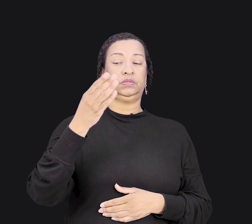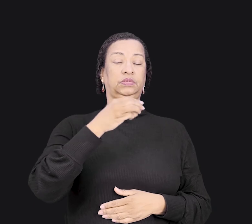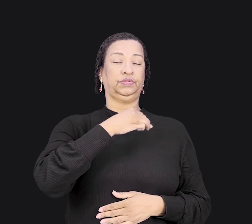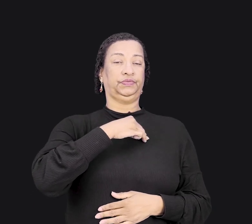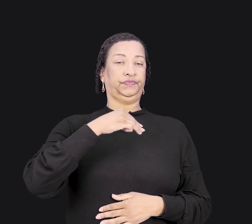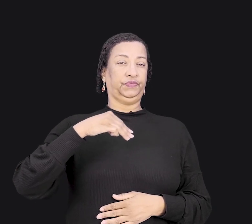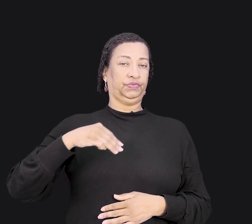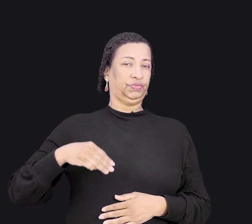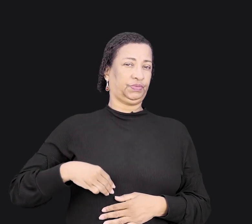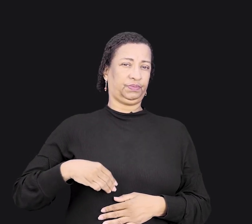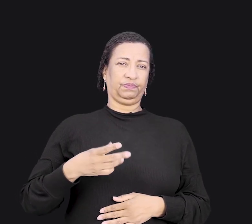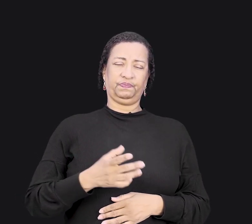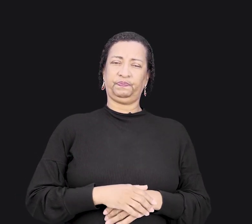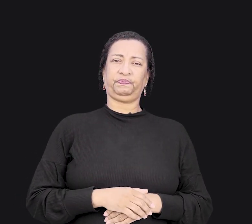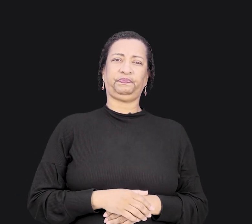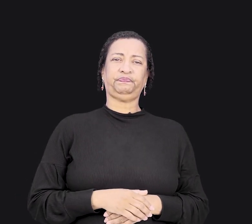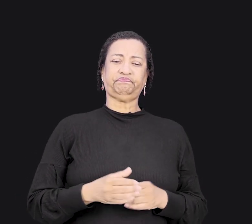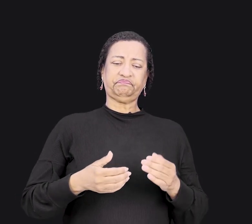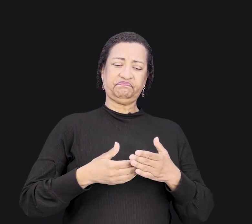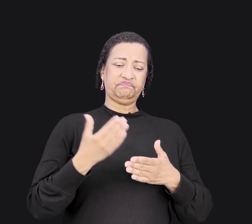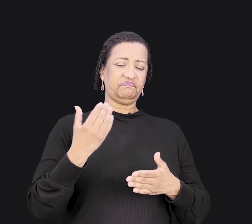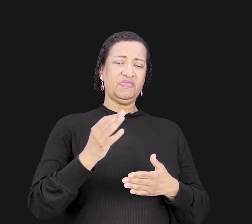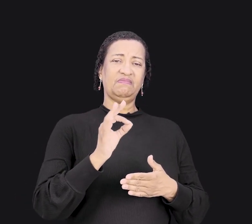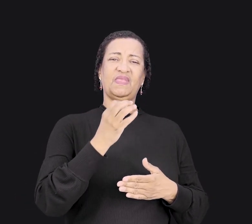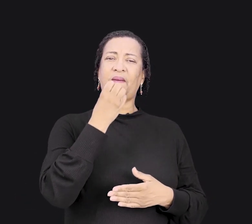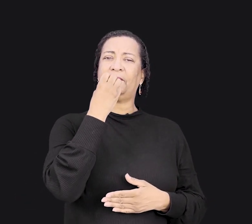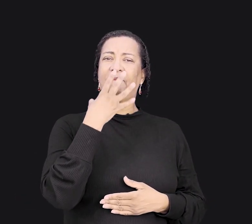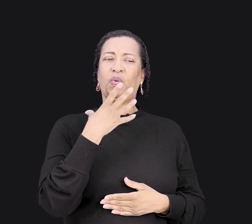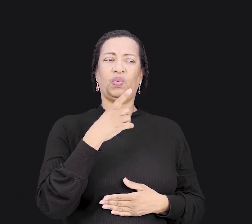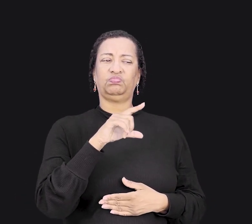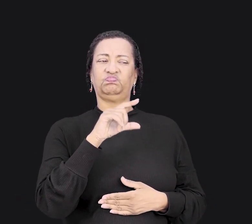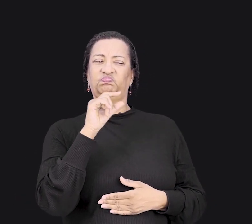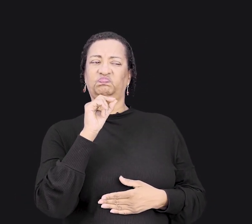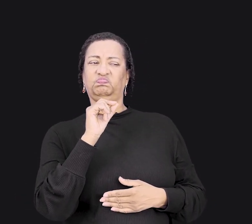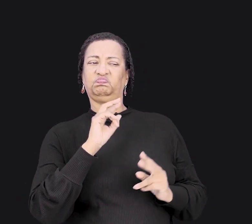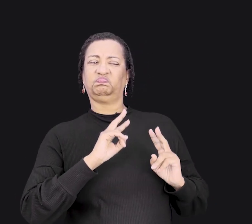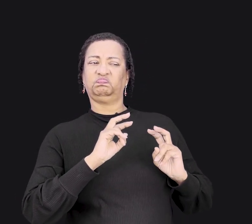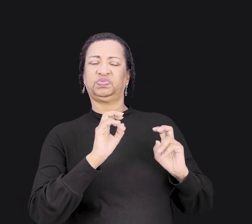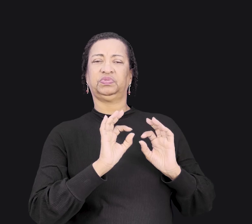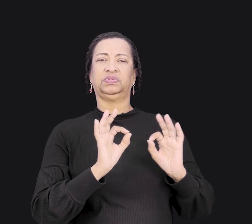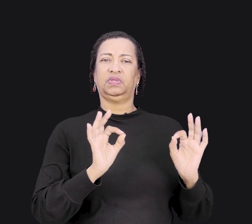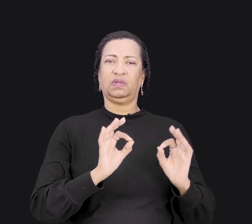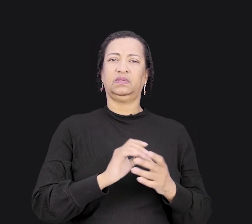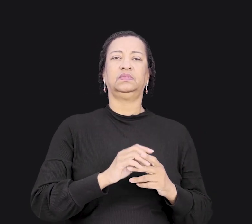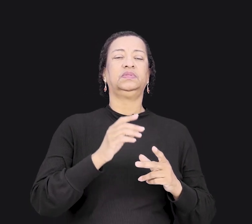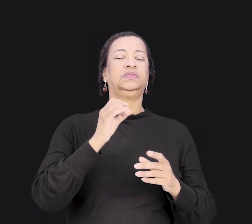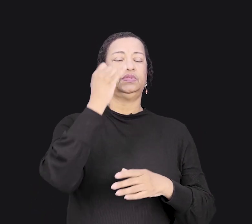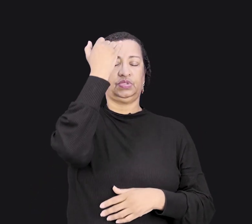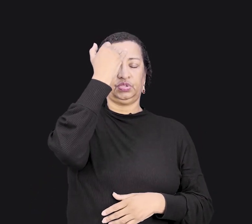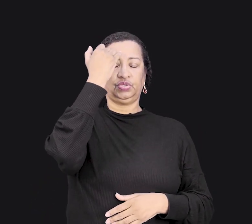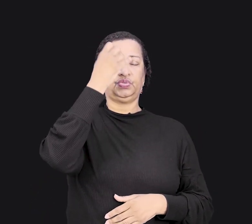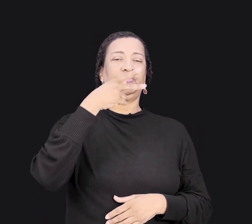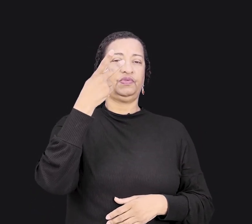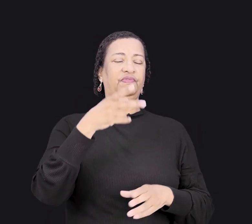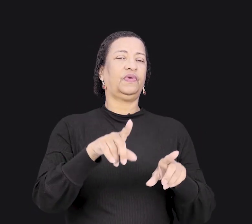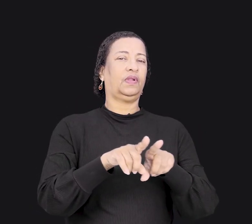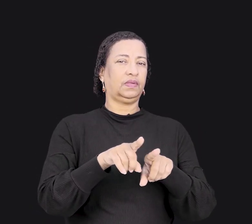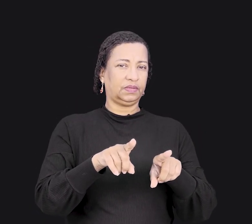mestres não se tira nada de bom. Judas também diz que esses falsos mestres são como ondas